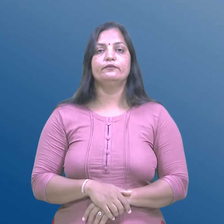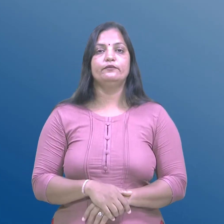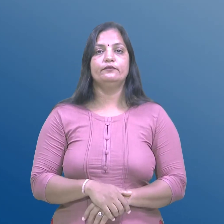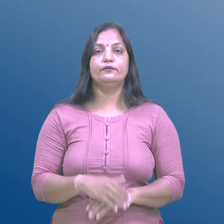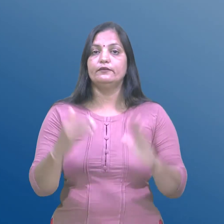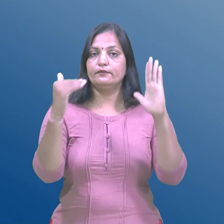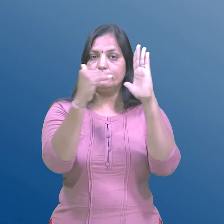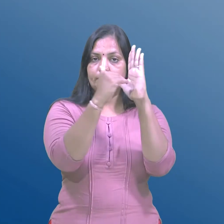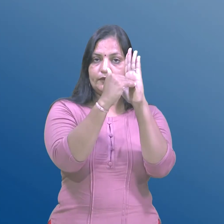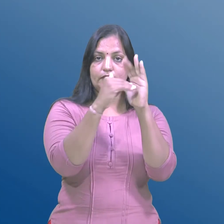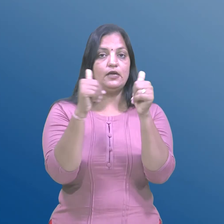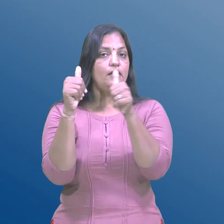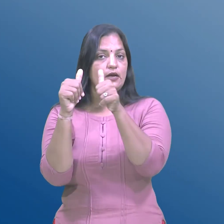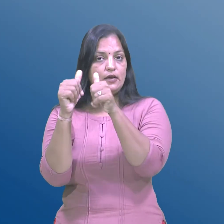ઝેડ એ